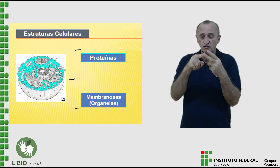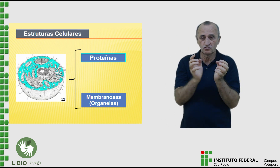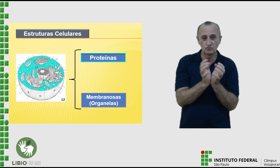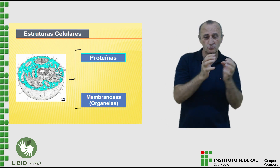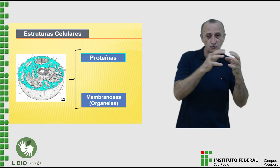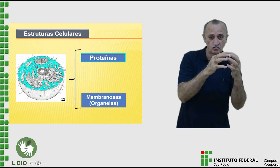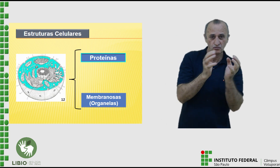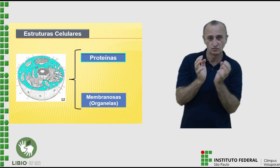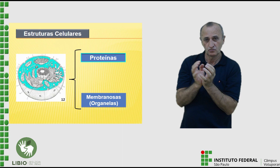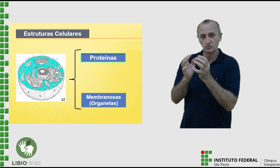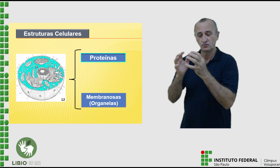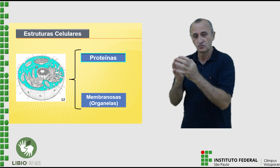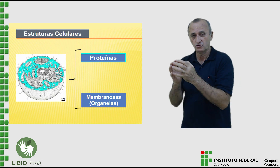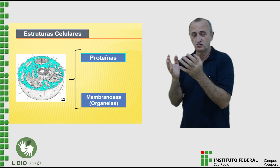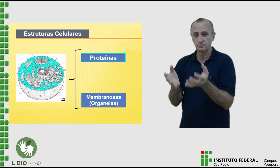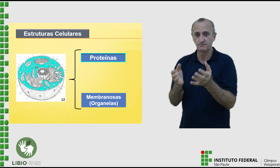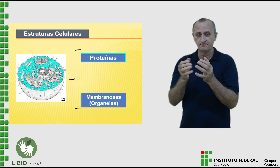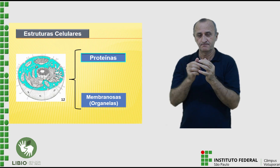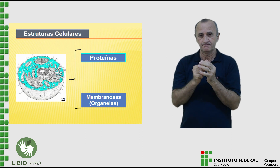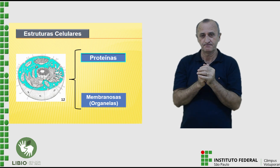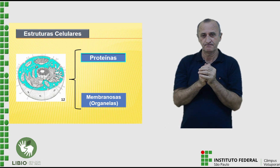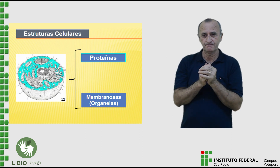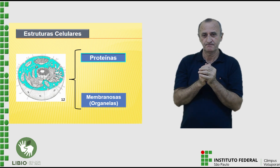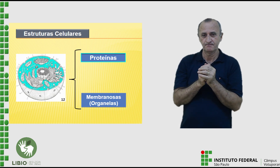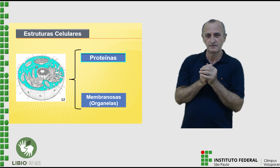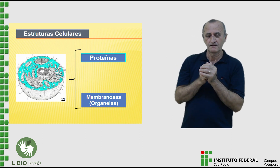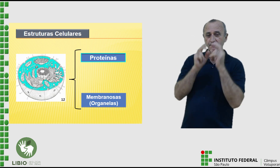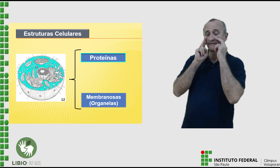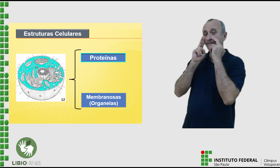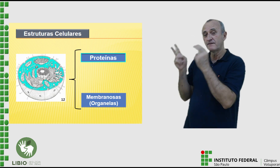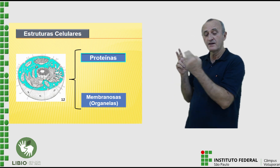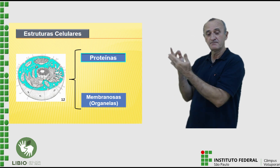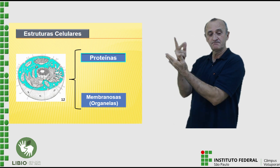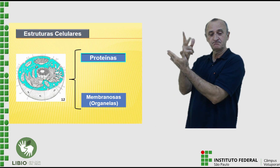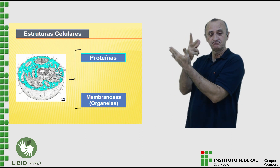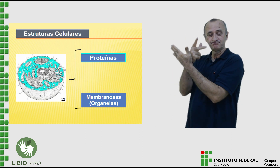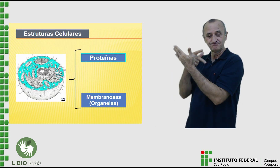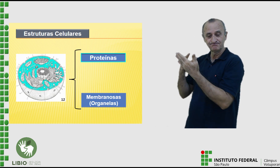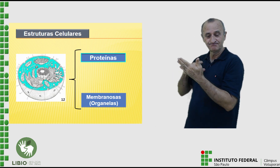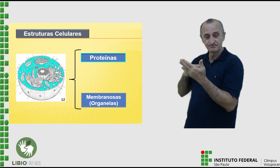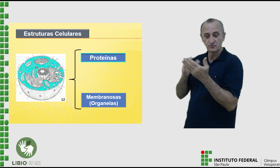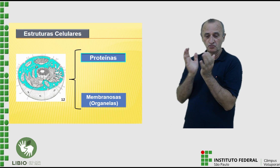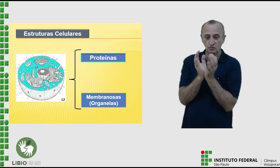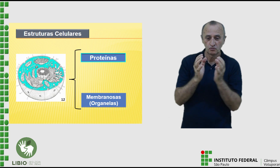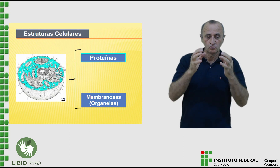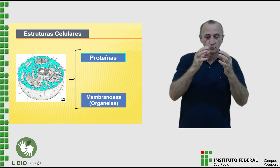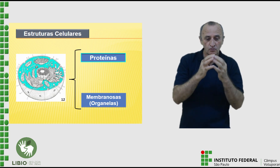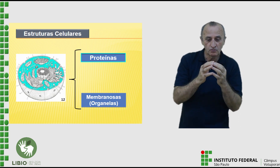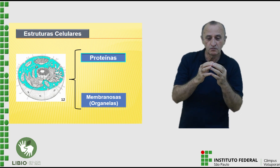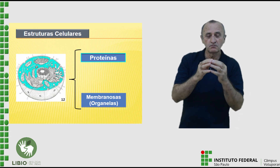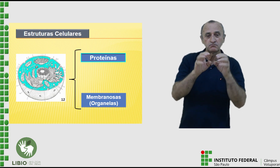dividir didaticamente as estruturas celulares em dois grupos. Veja no